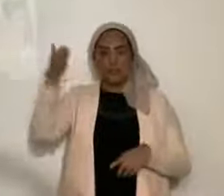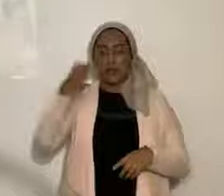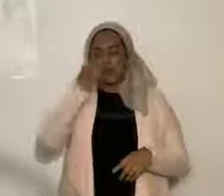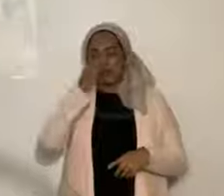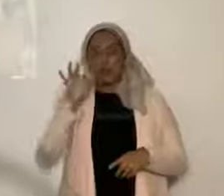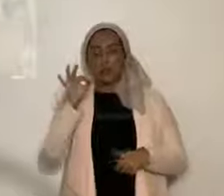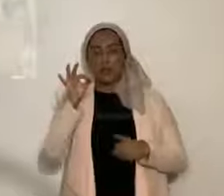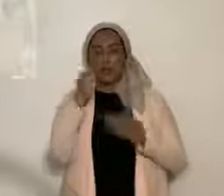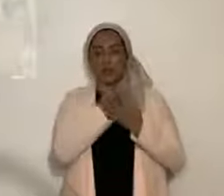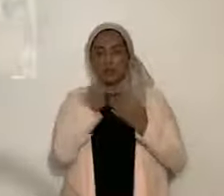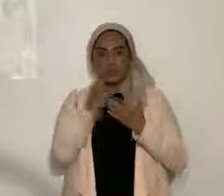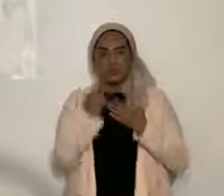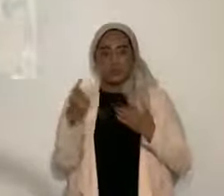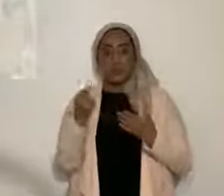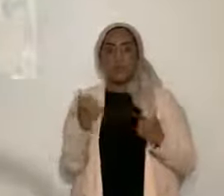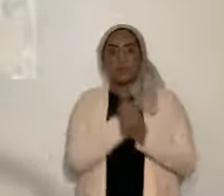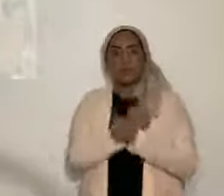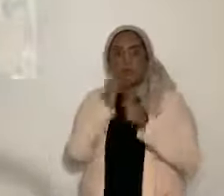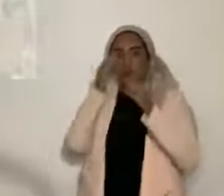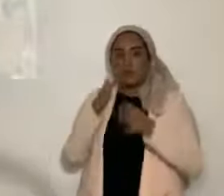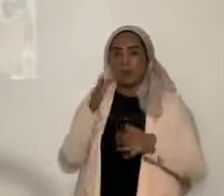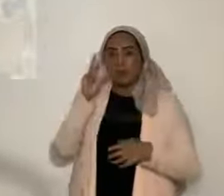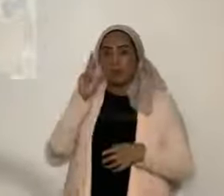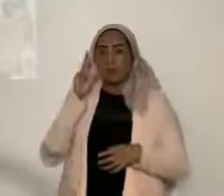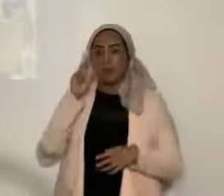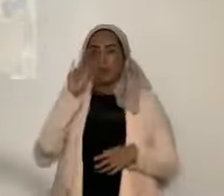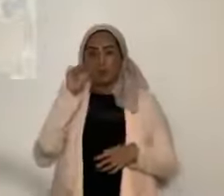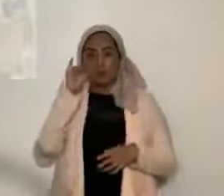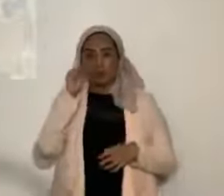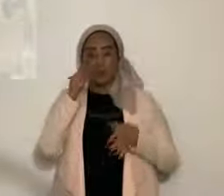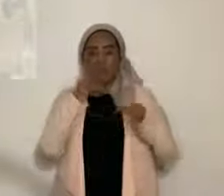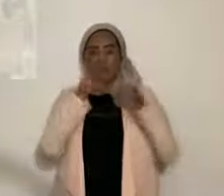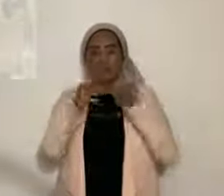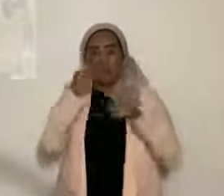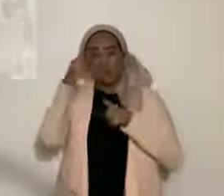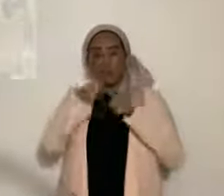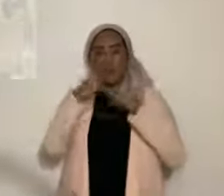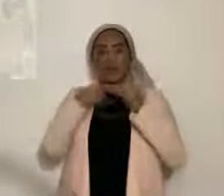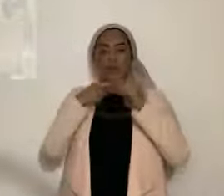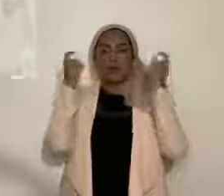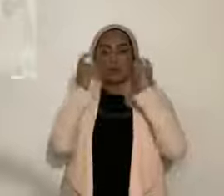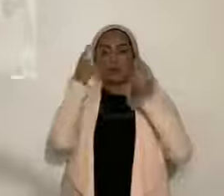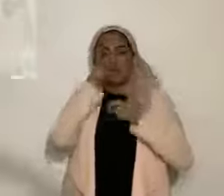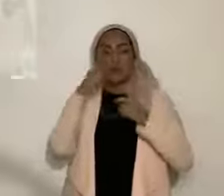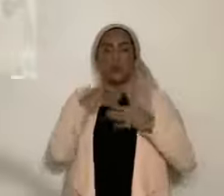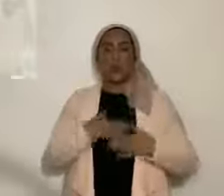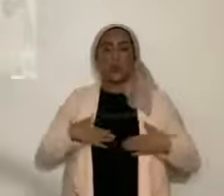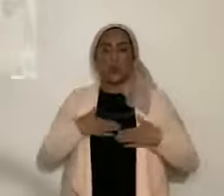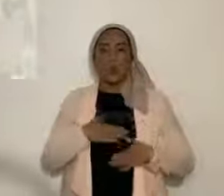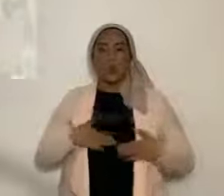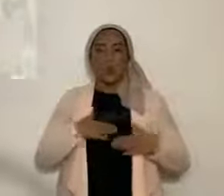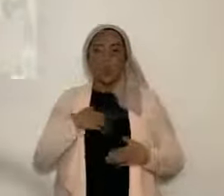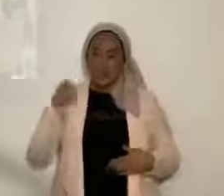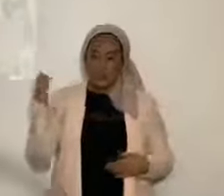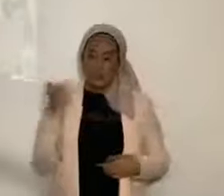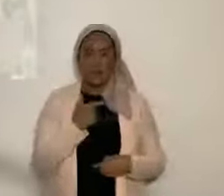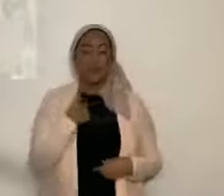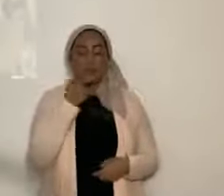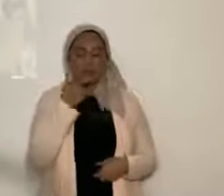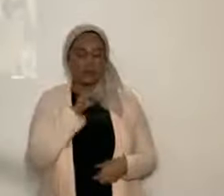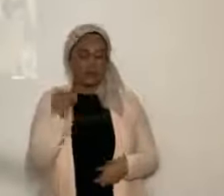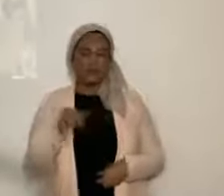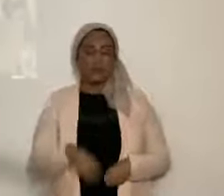semanas. Y el amado Roy Luis nos va a dar una plática recordando todas las fiestas para que se gocen. Todos, yo la voy a ver